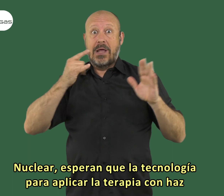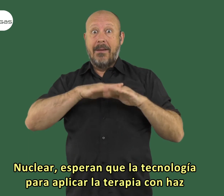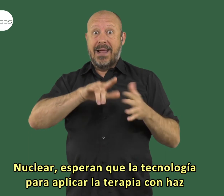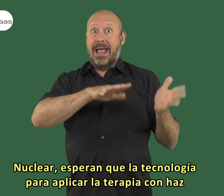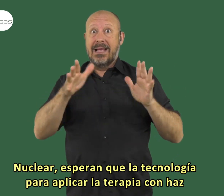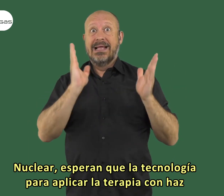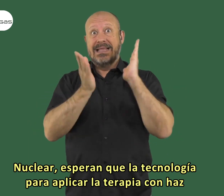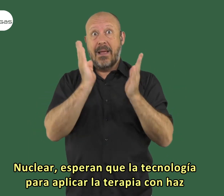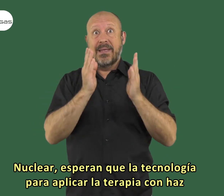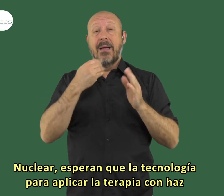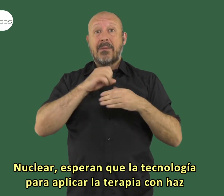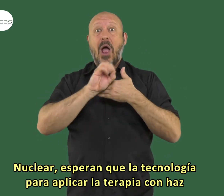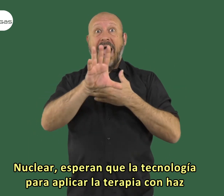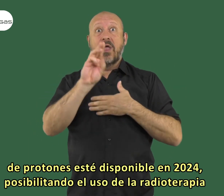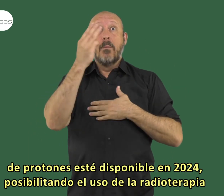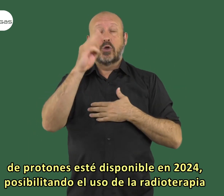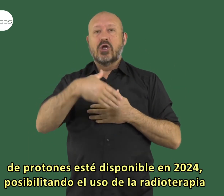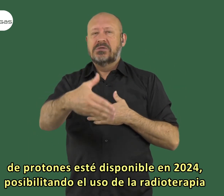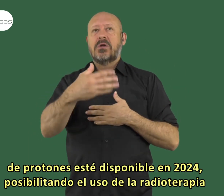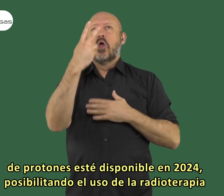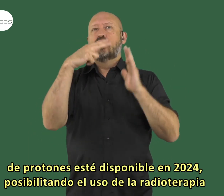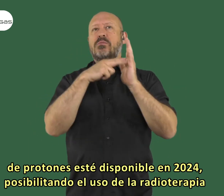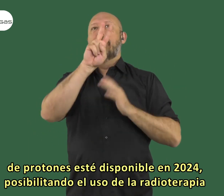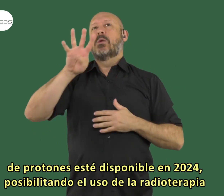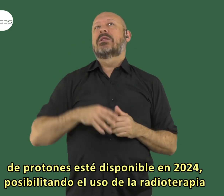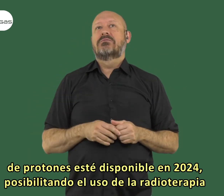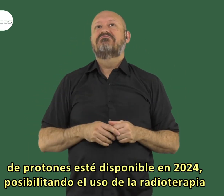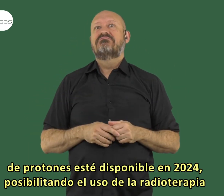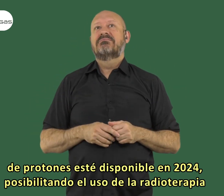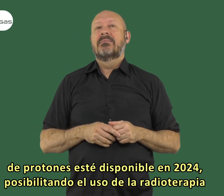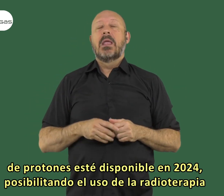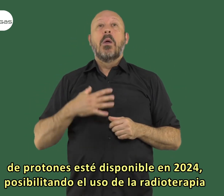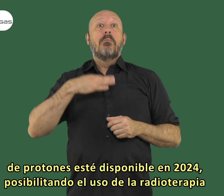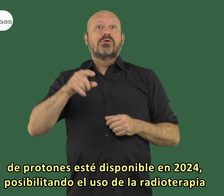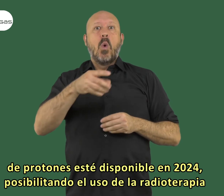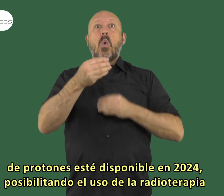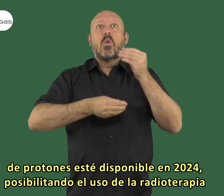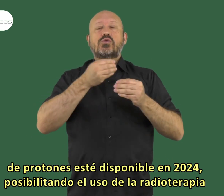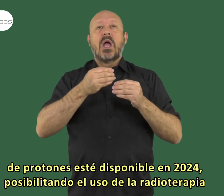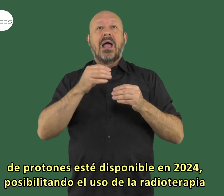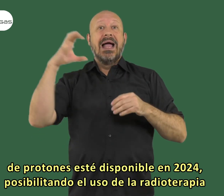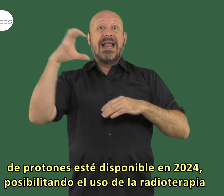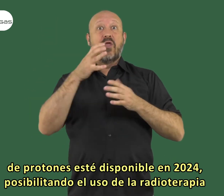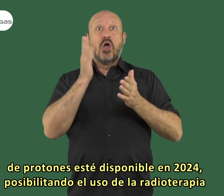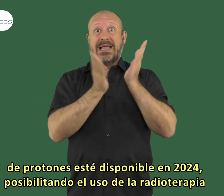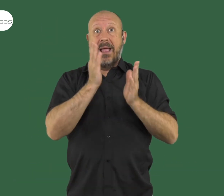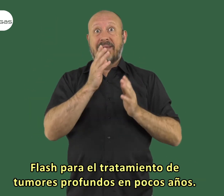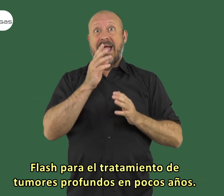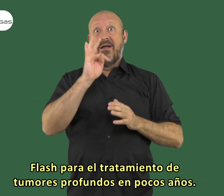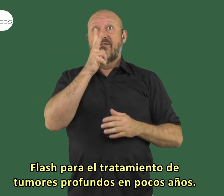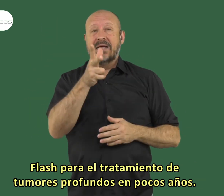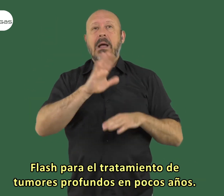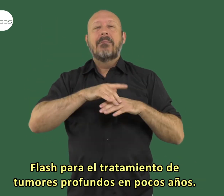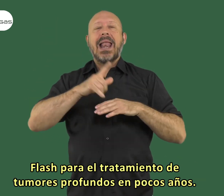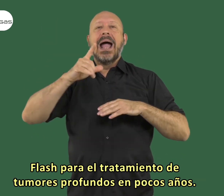esperan que la tecnología para aplicar la terapia con haz de protones esté disponible en 2024, posibilitando el uso de la radioterapia